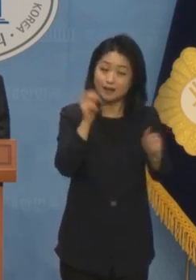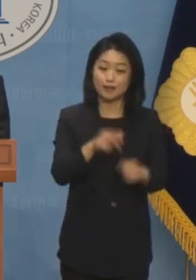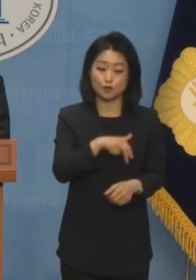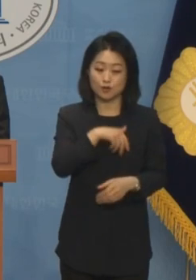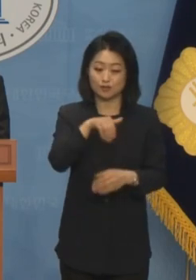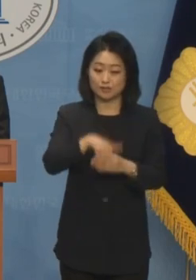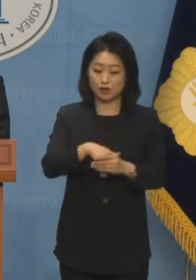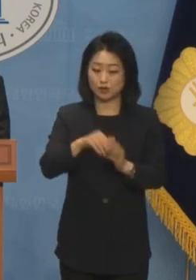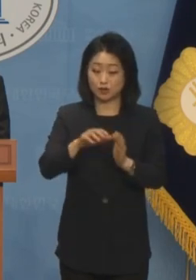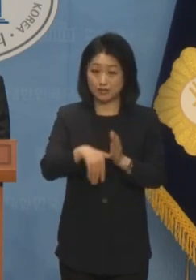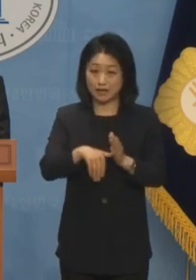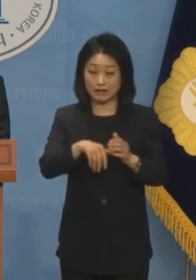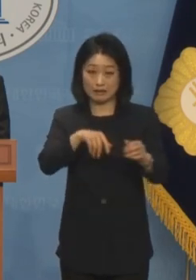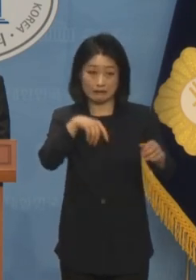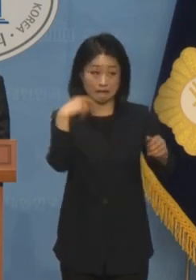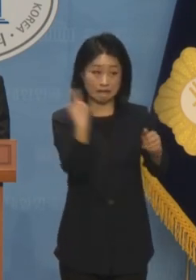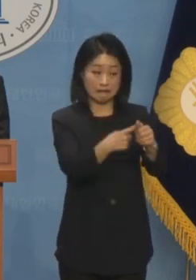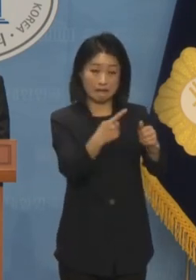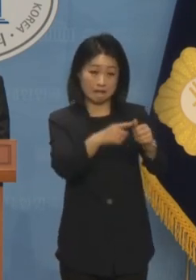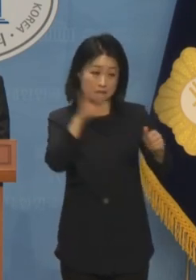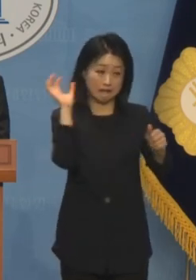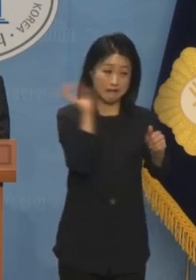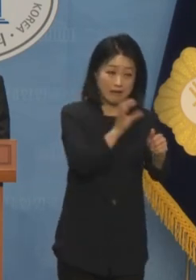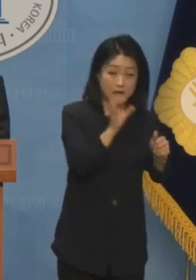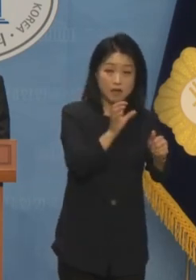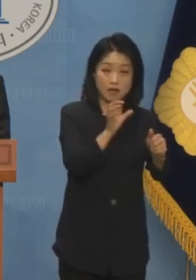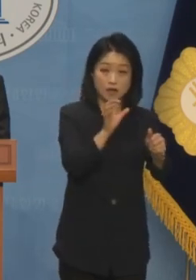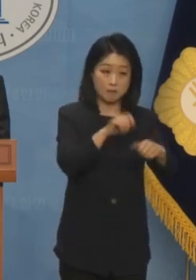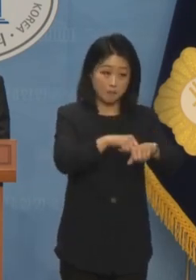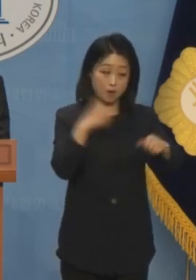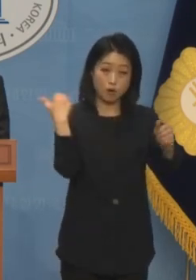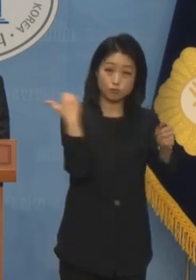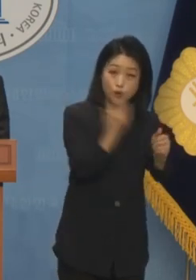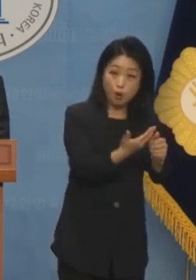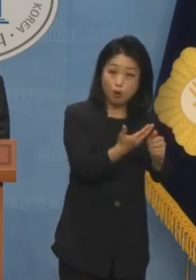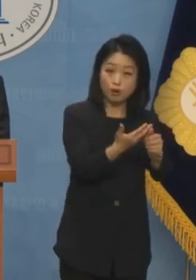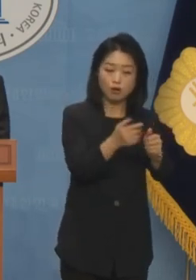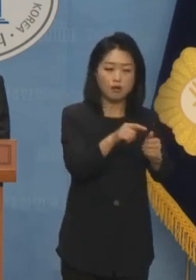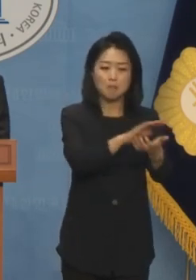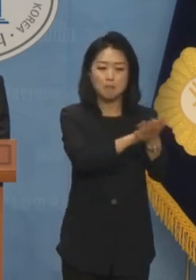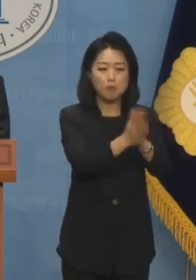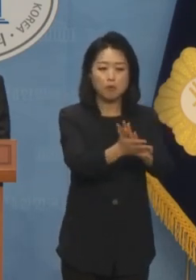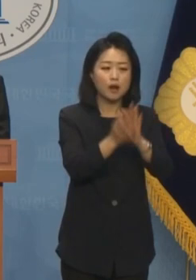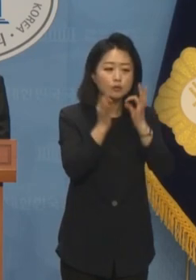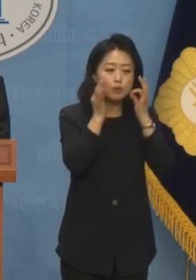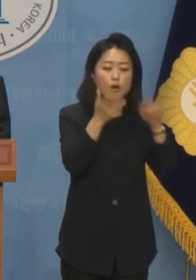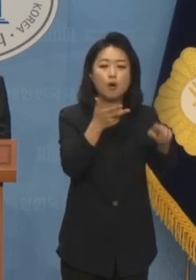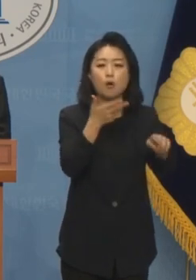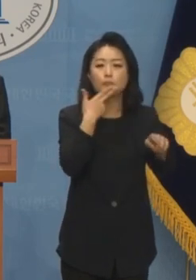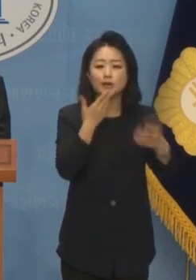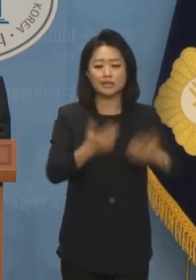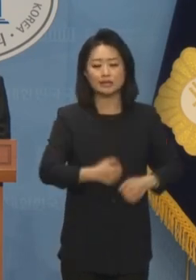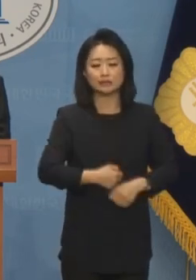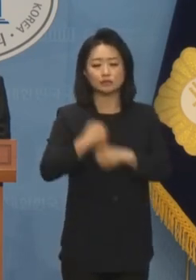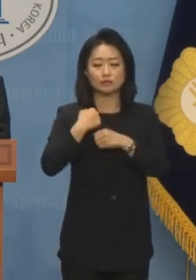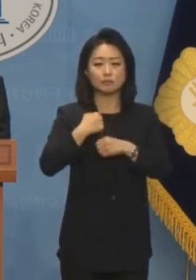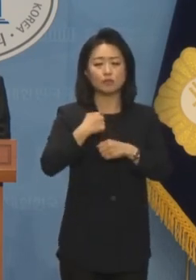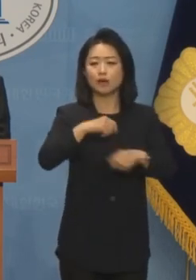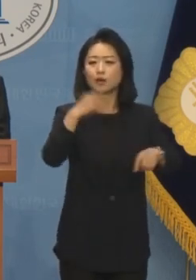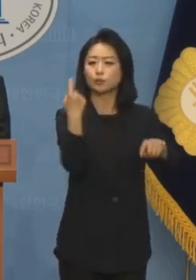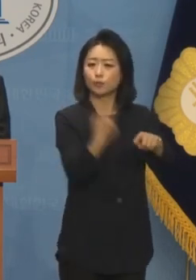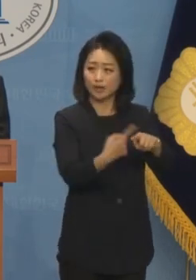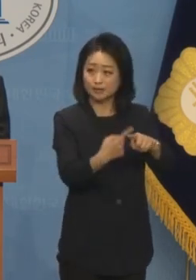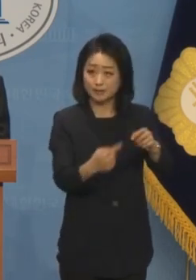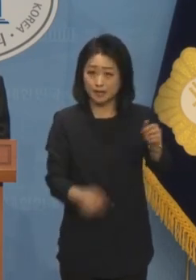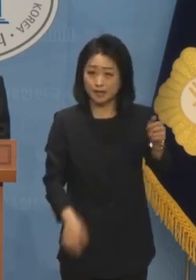총선에서 확인한 따끔한 민의에도 변화나 혁신을 위해 아무런 노력도 하지 않겠다니 직무유기와